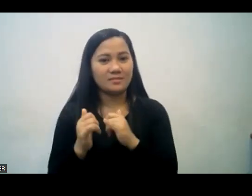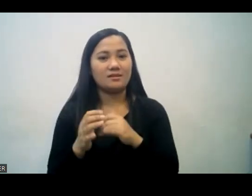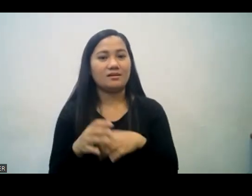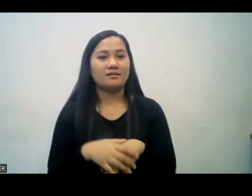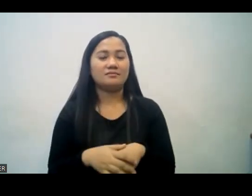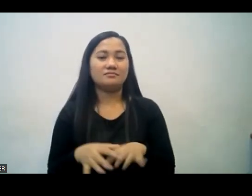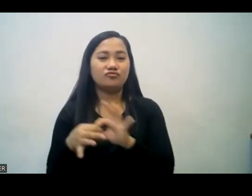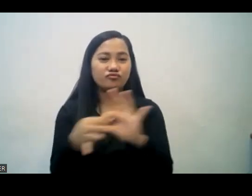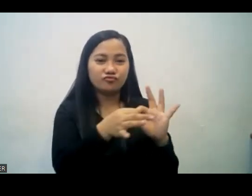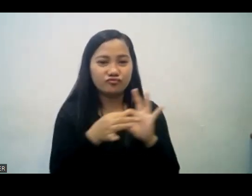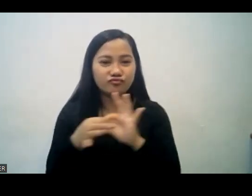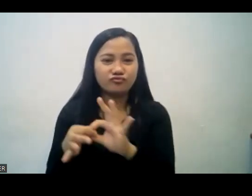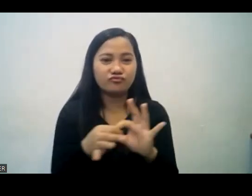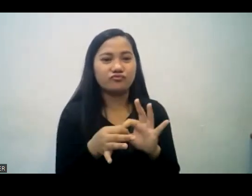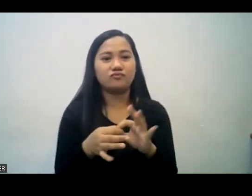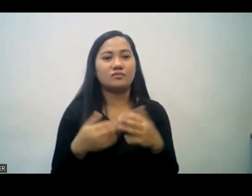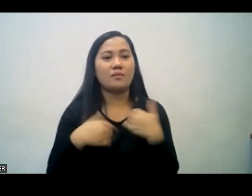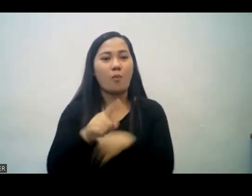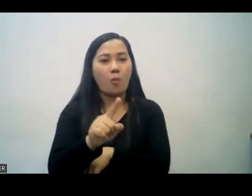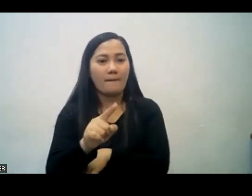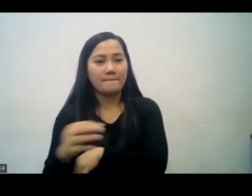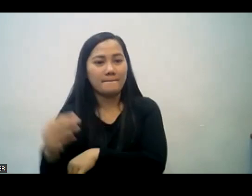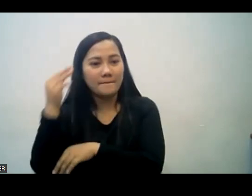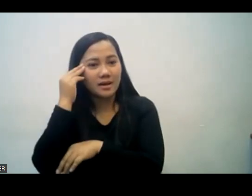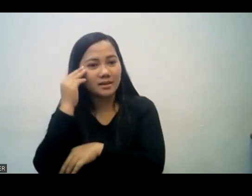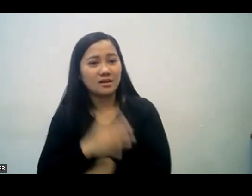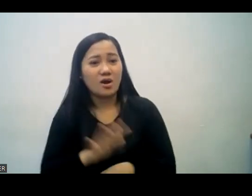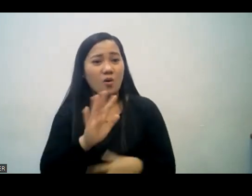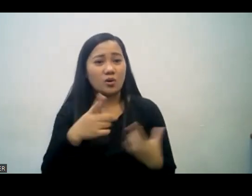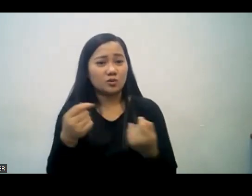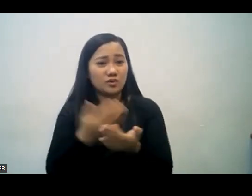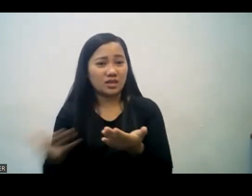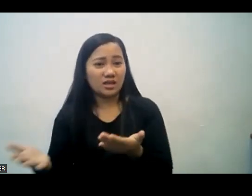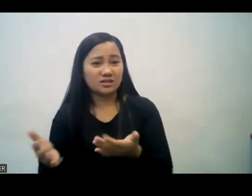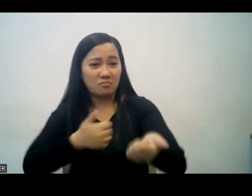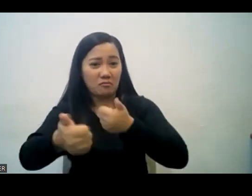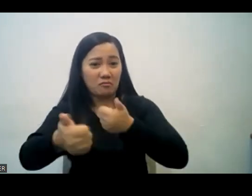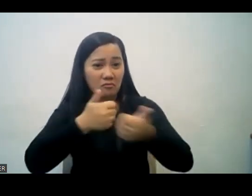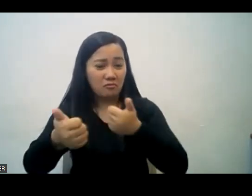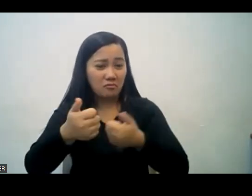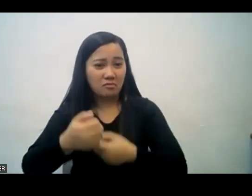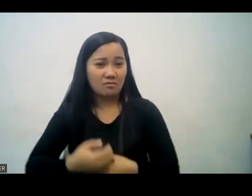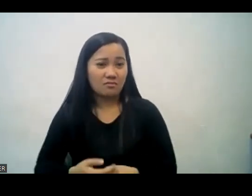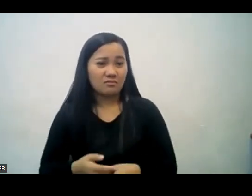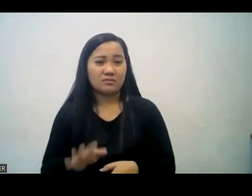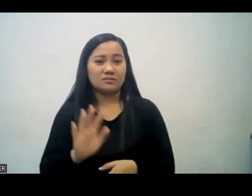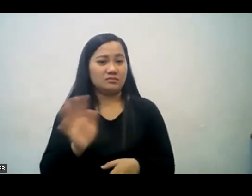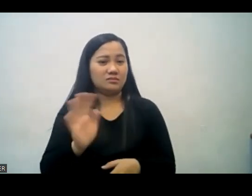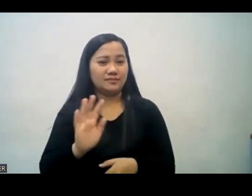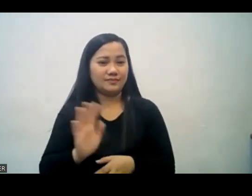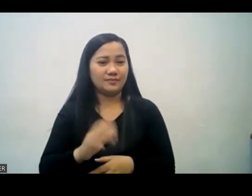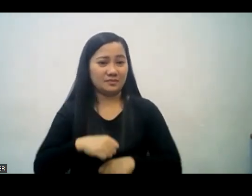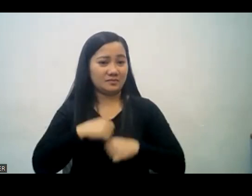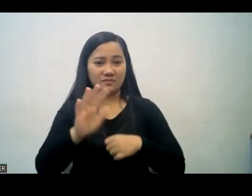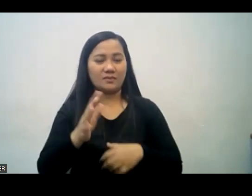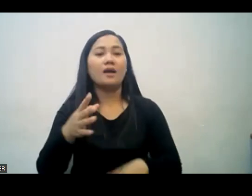diwa at may isa lamang pag-iisip. Huwag ninyong gawin ang anuman sa pagpapaligsahan o pagmamataas kundi sa kababaan ituring na